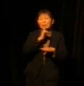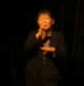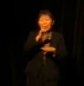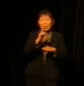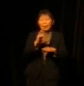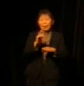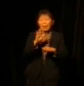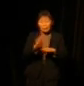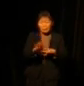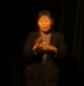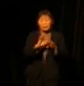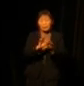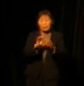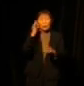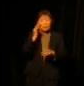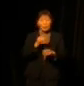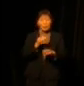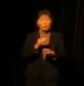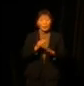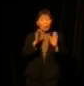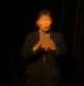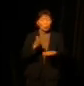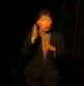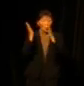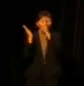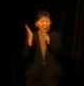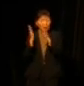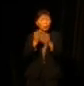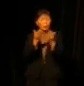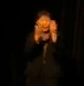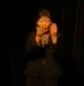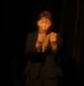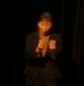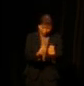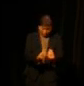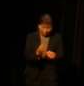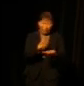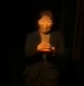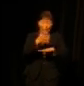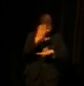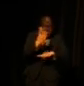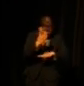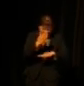で、午前中の部分を、ね、ここまでで終わりにしたいと思います。ありがとうございました。